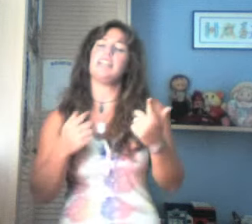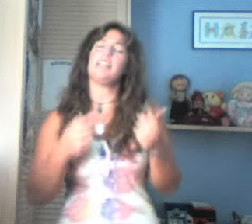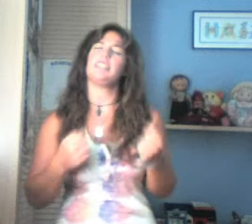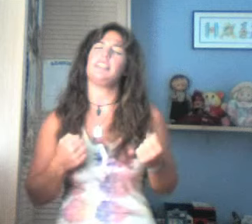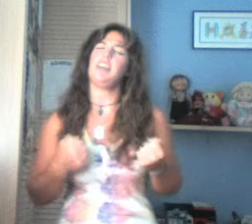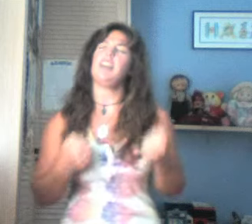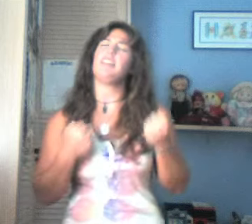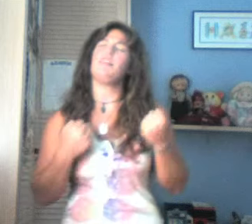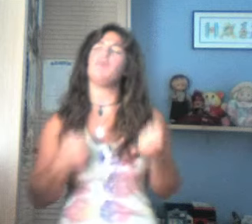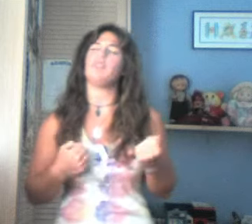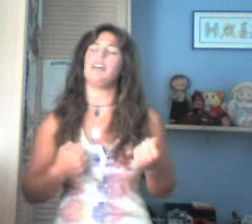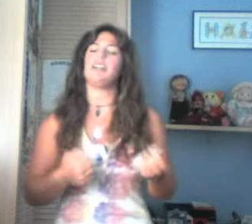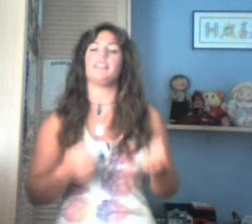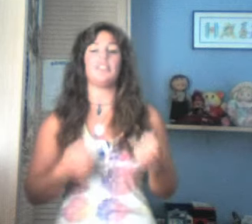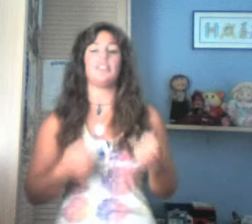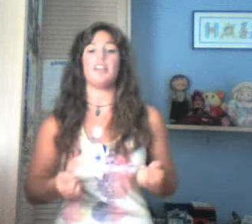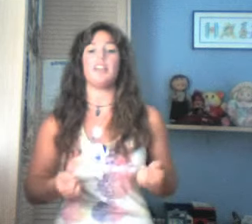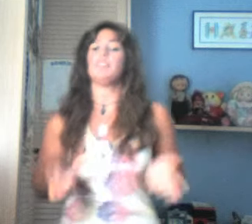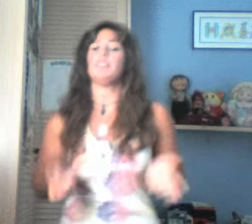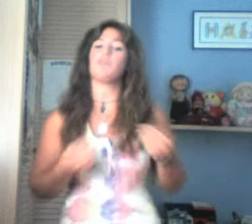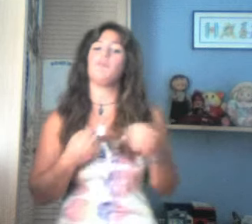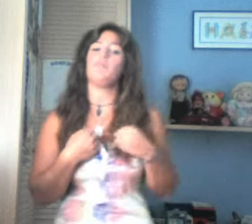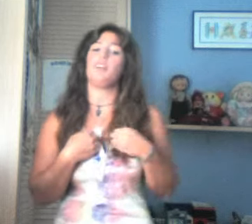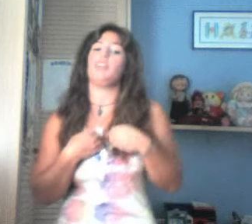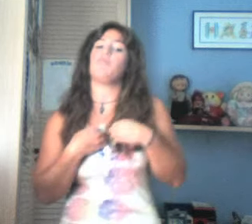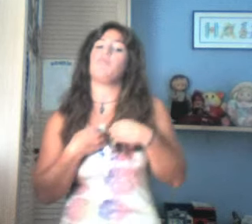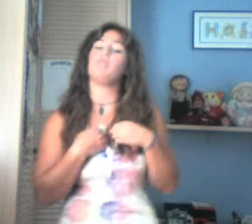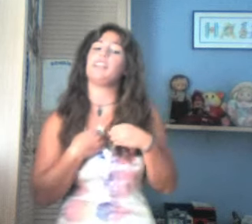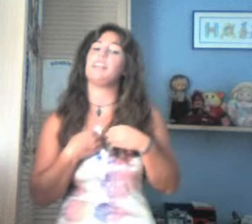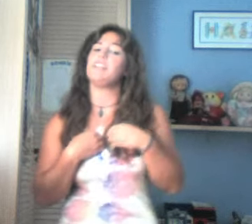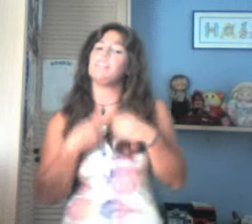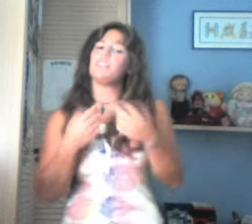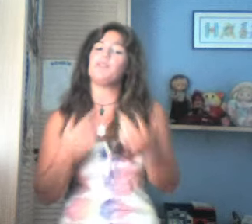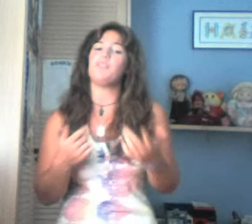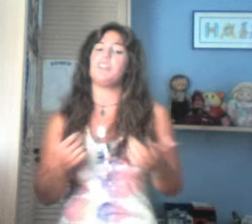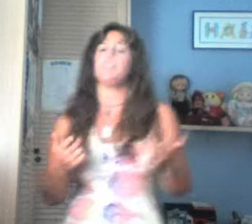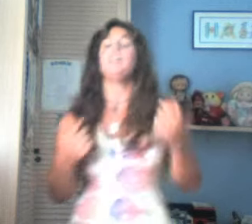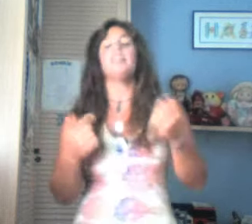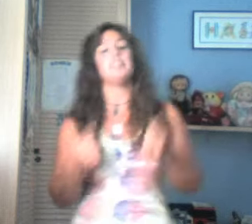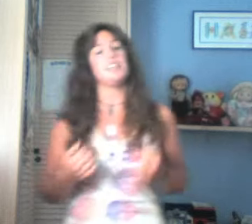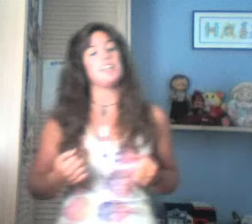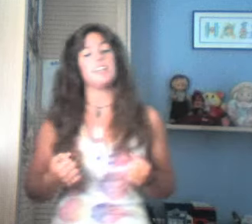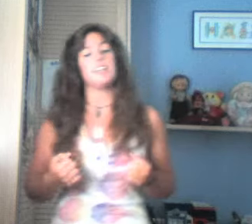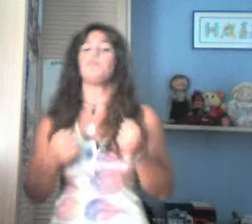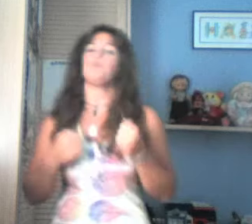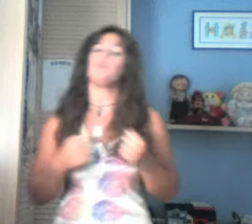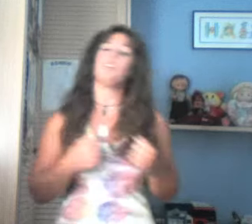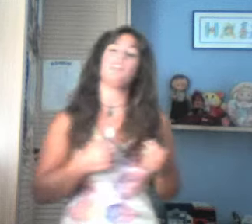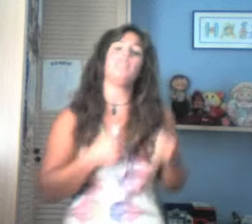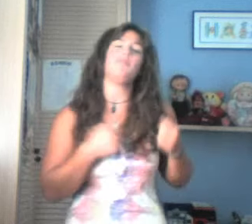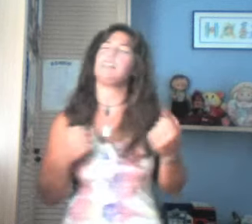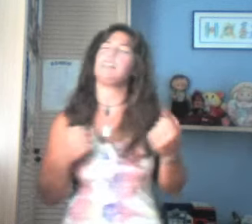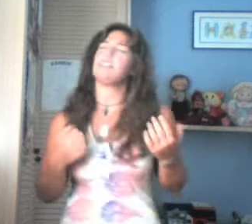quieres enamorar. Si hoy ya no estás conmigo, mañana estás con él. Tendré que suponer que me dejaste